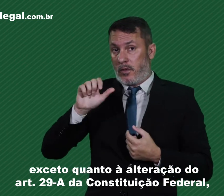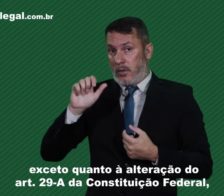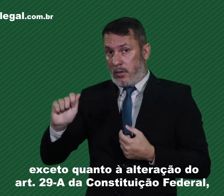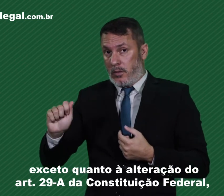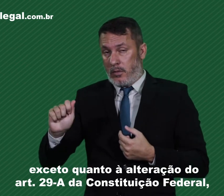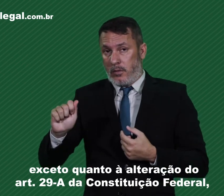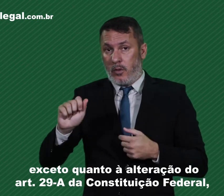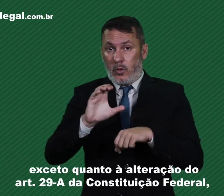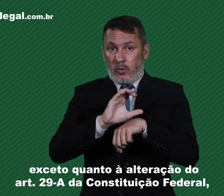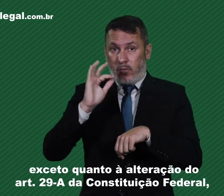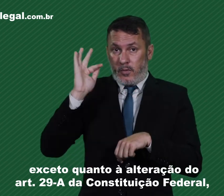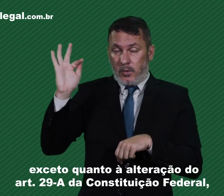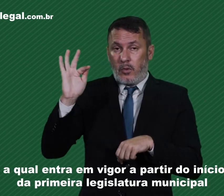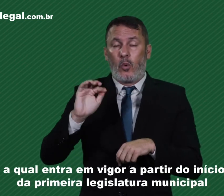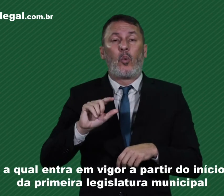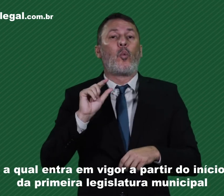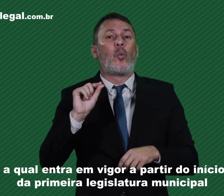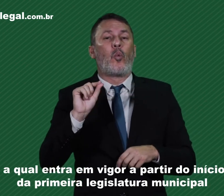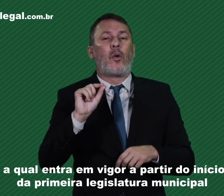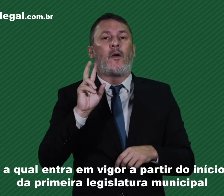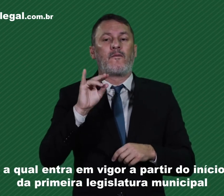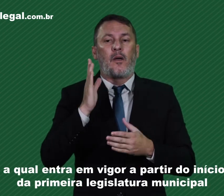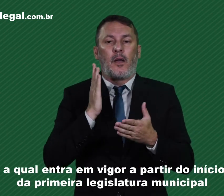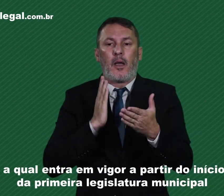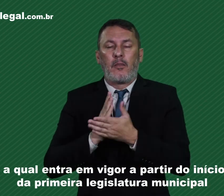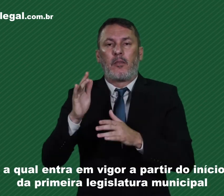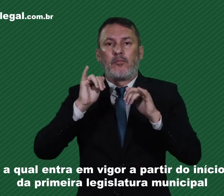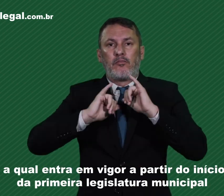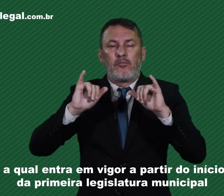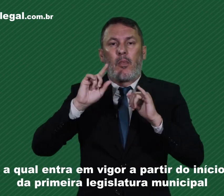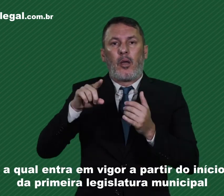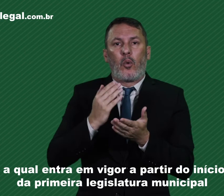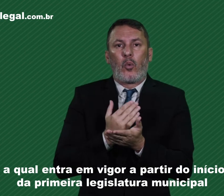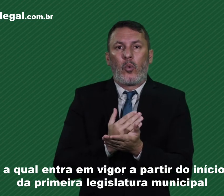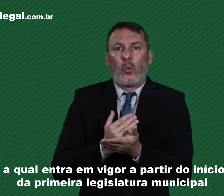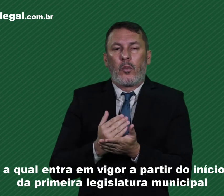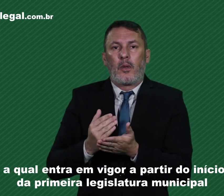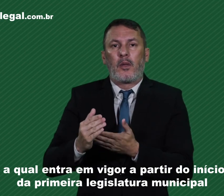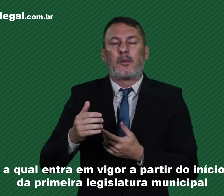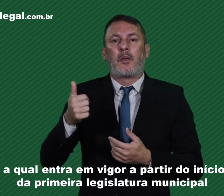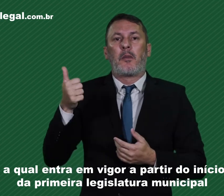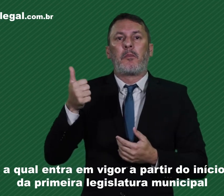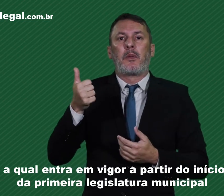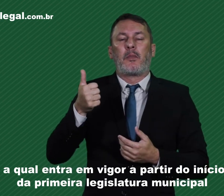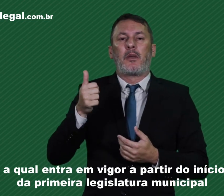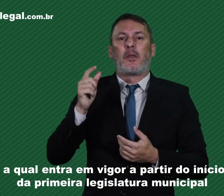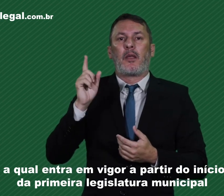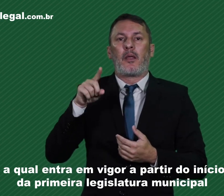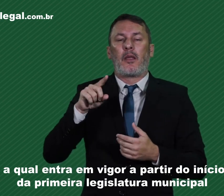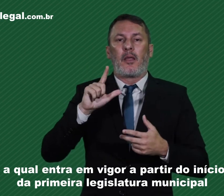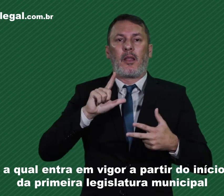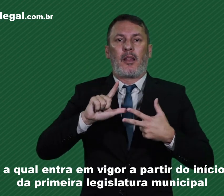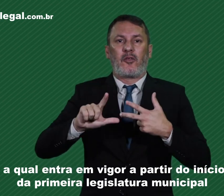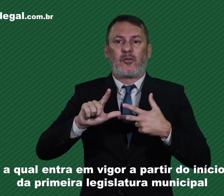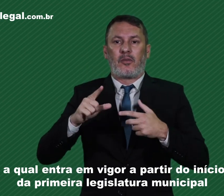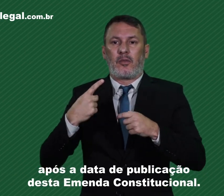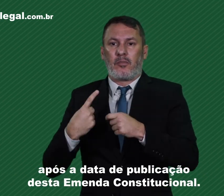da Constituição Federal a qual entra em vigor a partir do início da Primeira legislatura Municipal